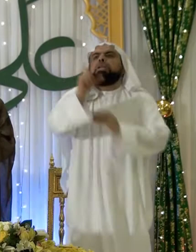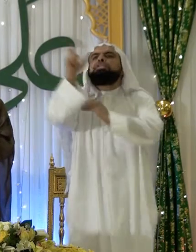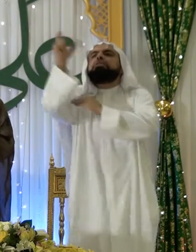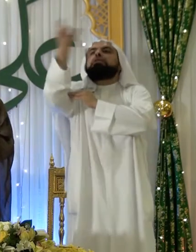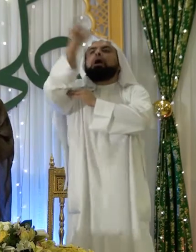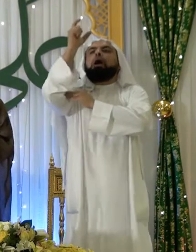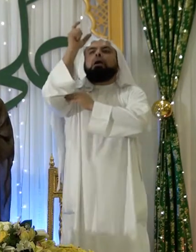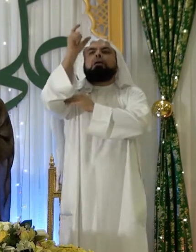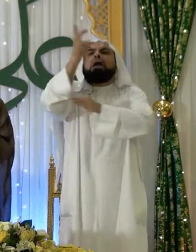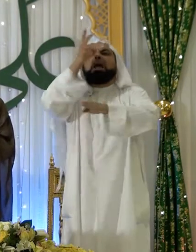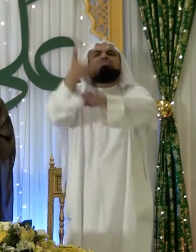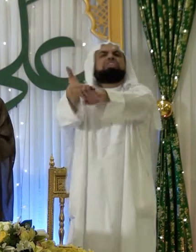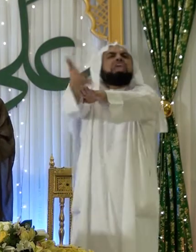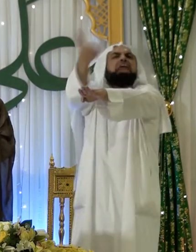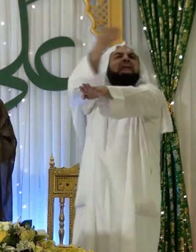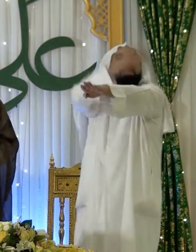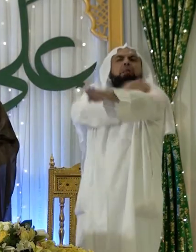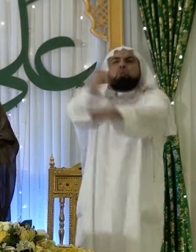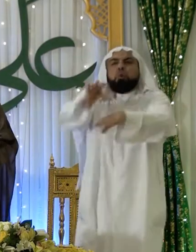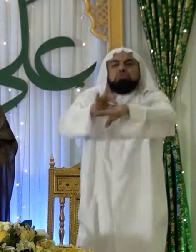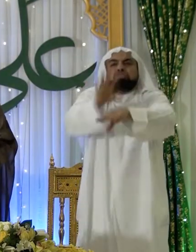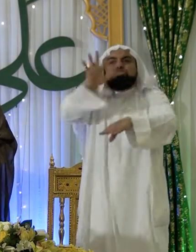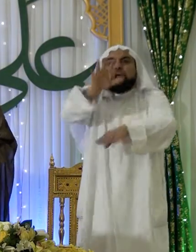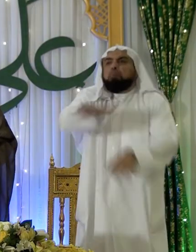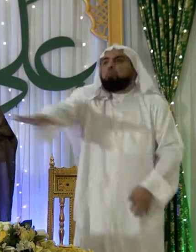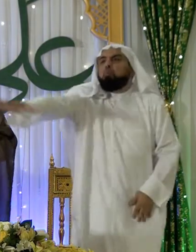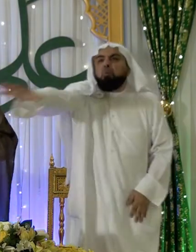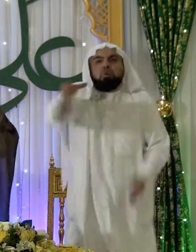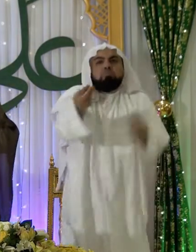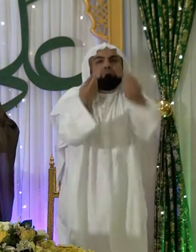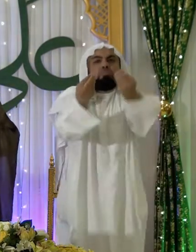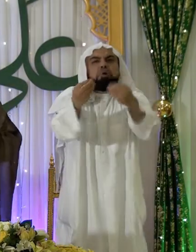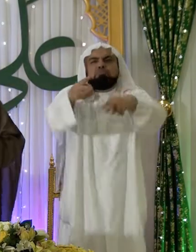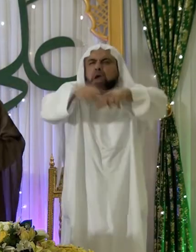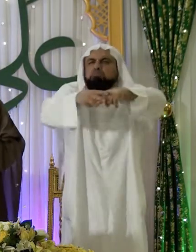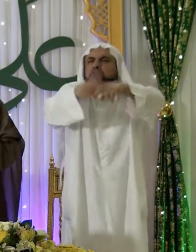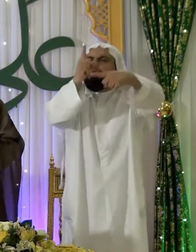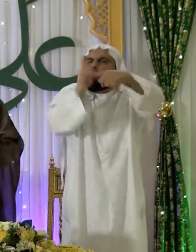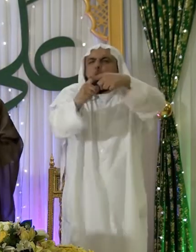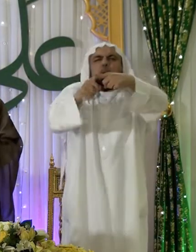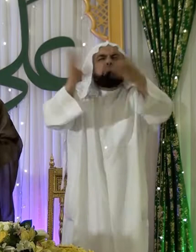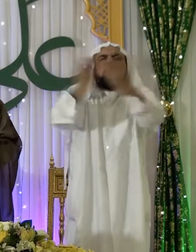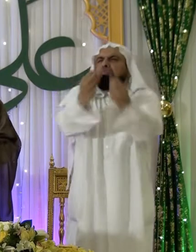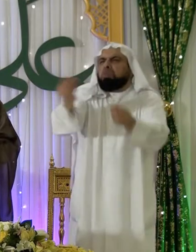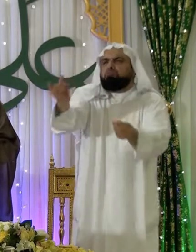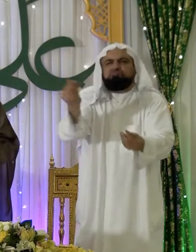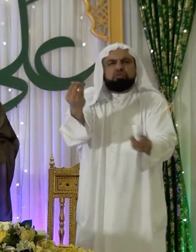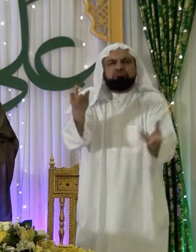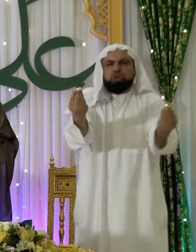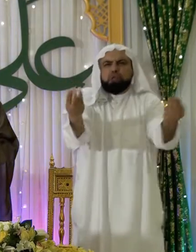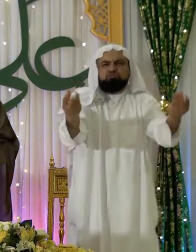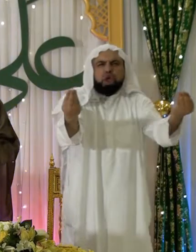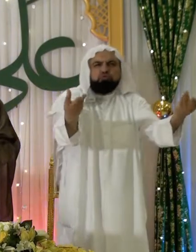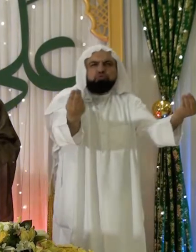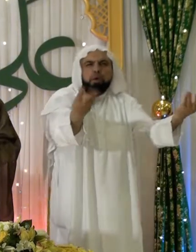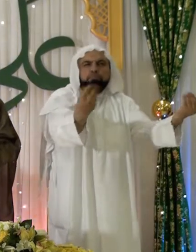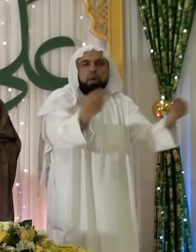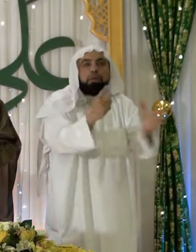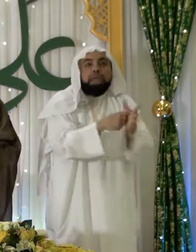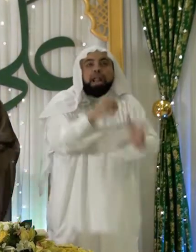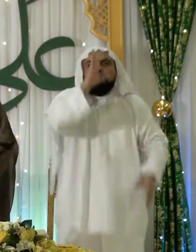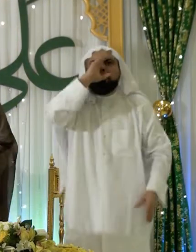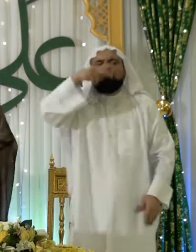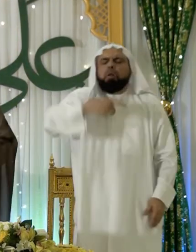الإسلام قبلهم، لأنه كان مع رسول الله وفي بيت رسول